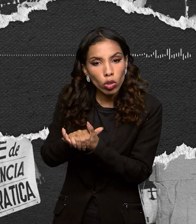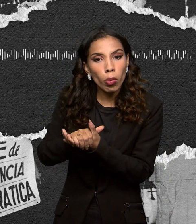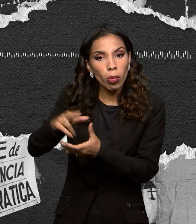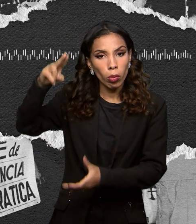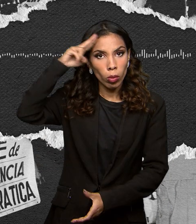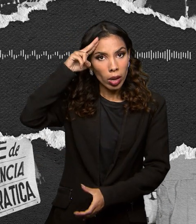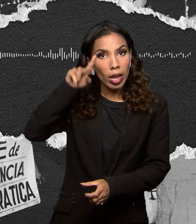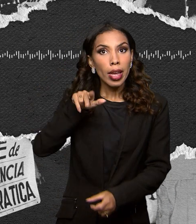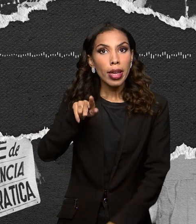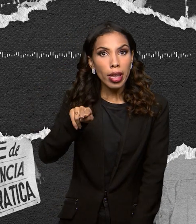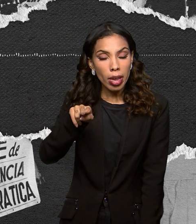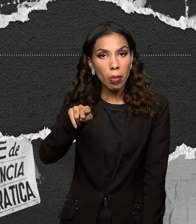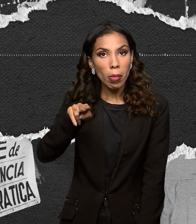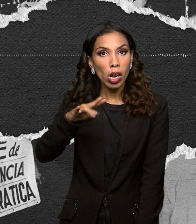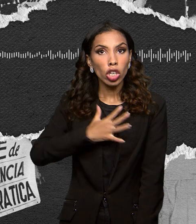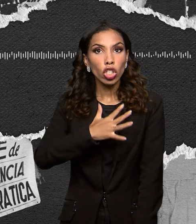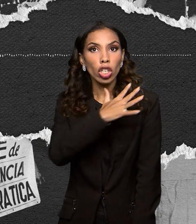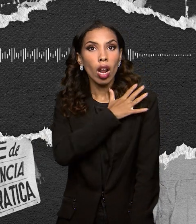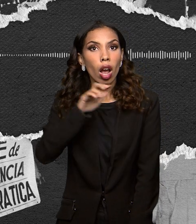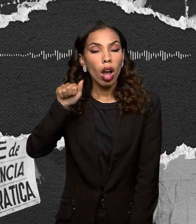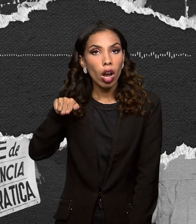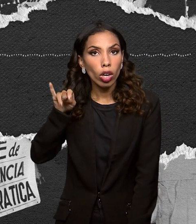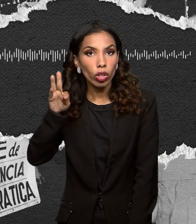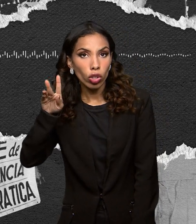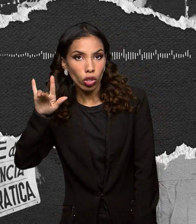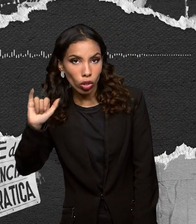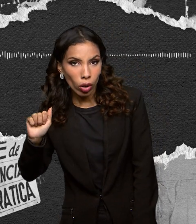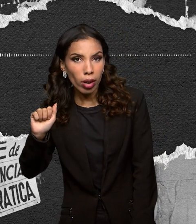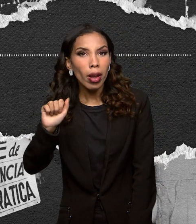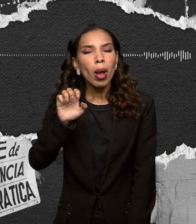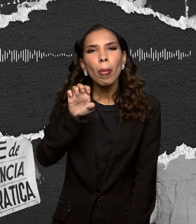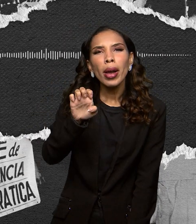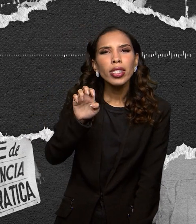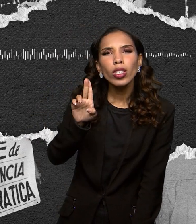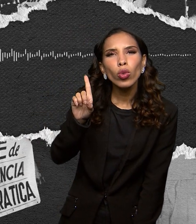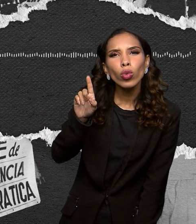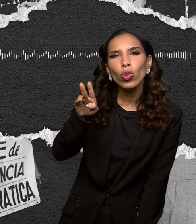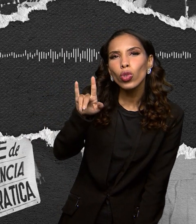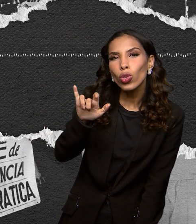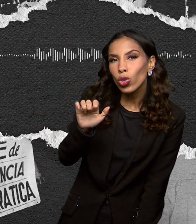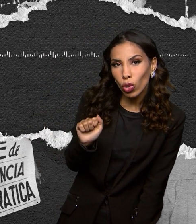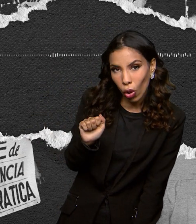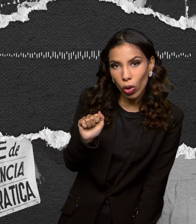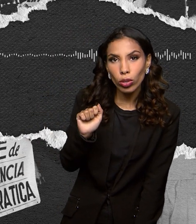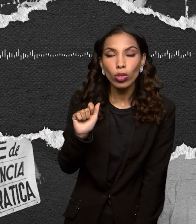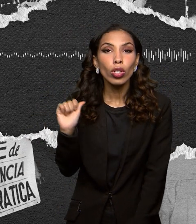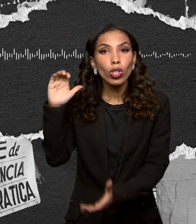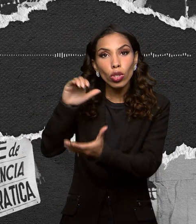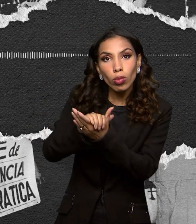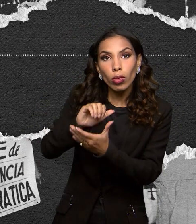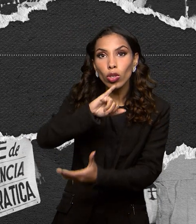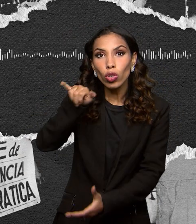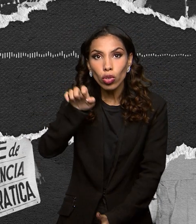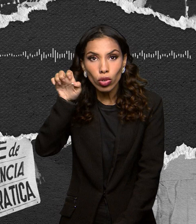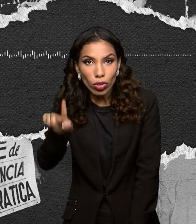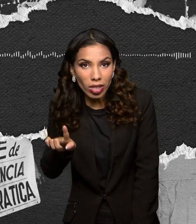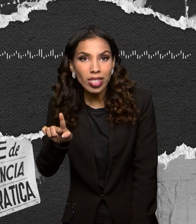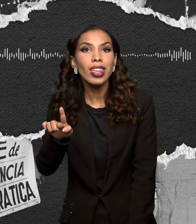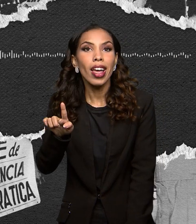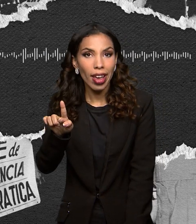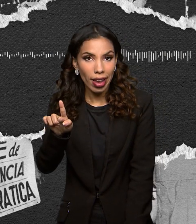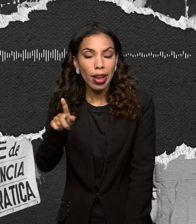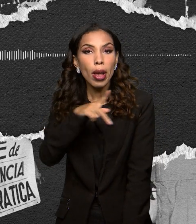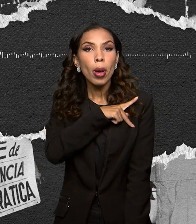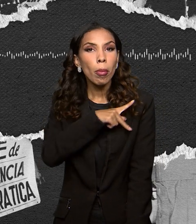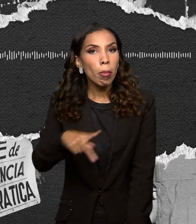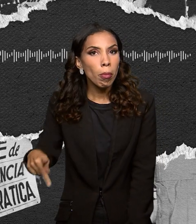general Antônio de Mendonça Molina. Já Eudóxia Ribeiro Dantas era esposa de José Bento Ribeiro Dantas, presidente de